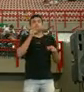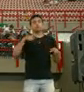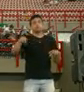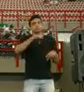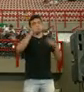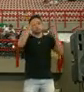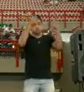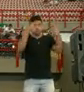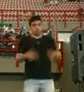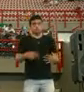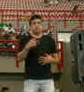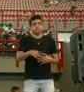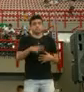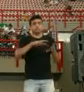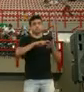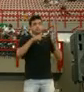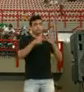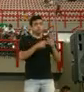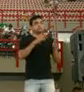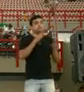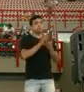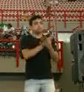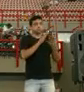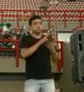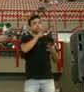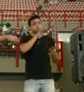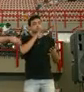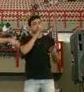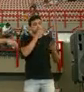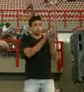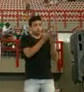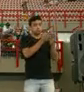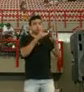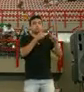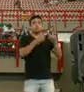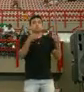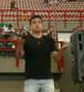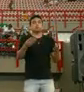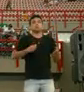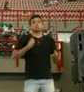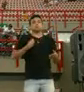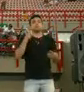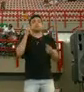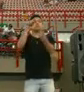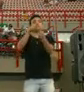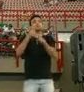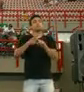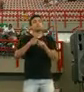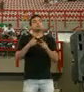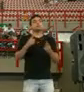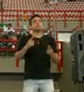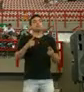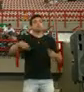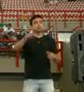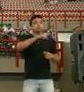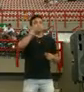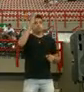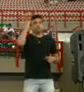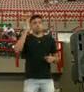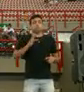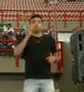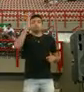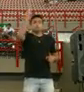poderíamos dizer que são as raízes amargas dos estudos. Mas por que estamos aqui, pessoal? Porque nós sabemos que